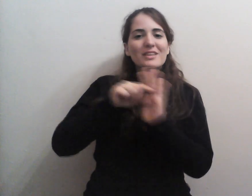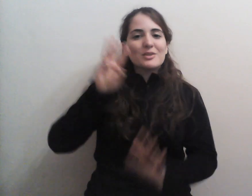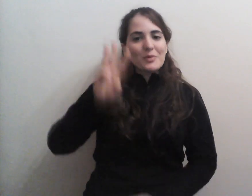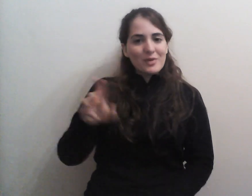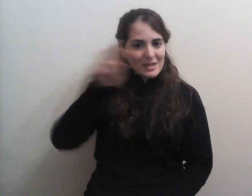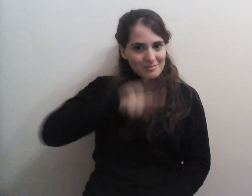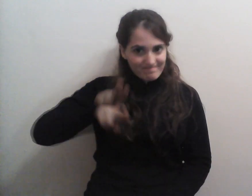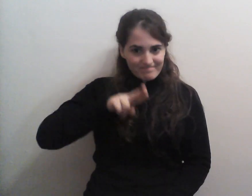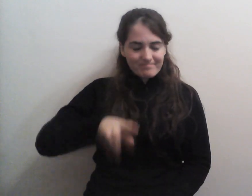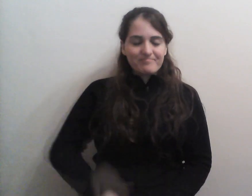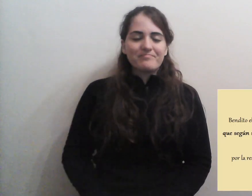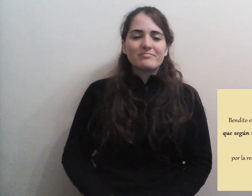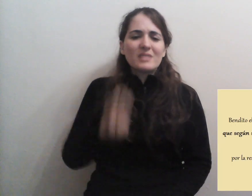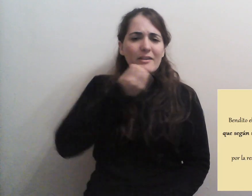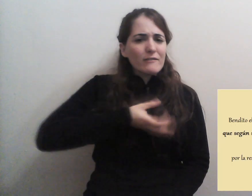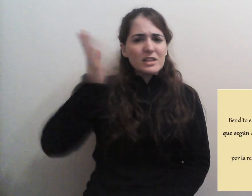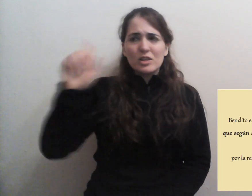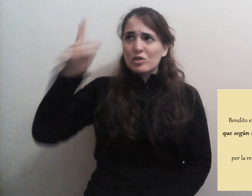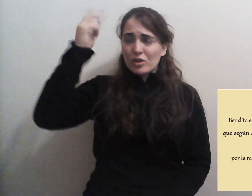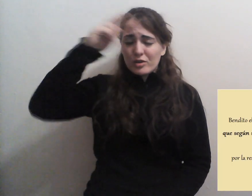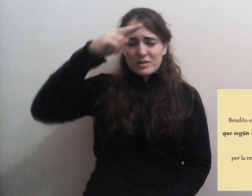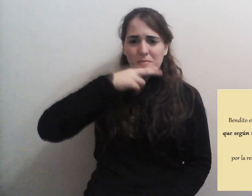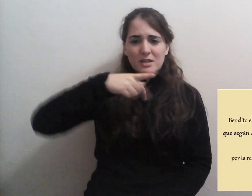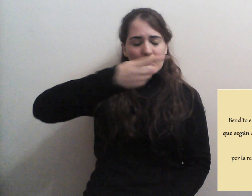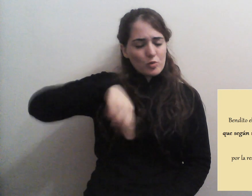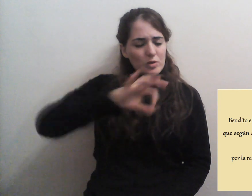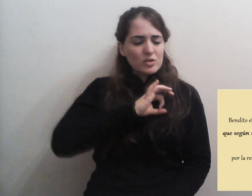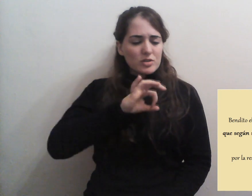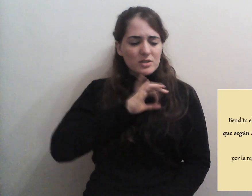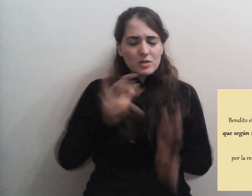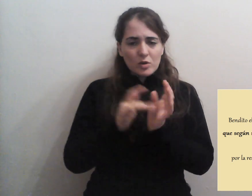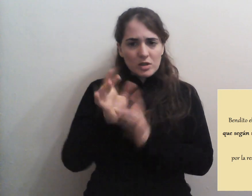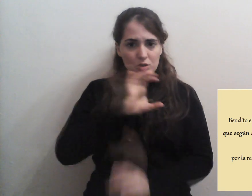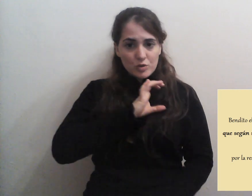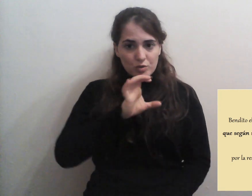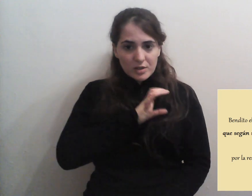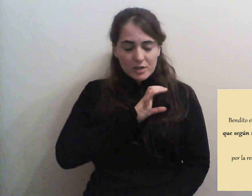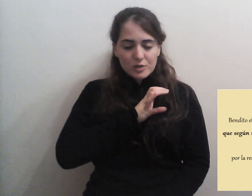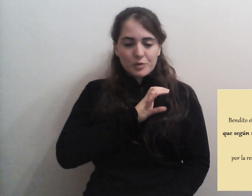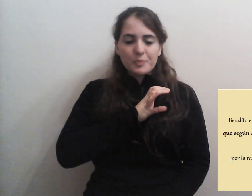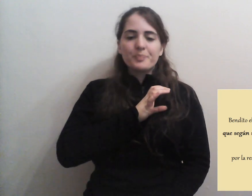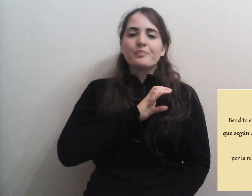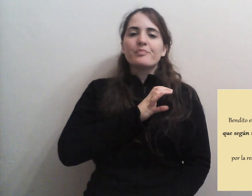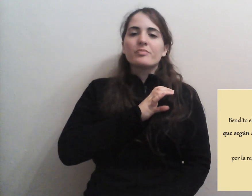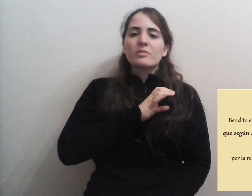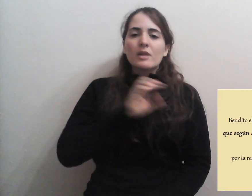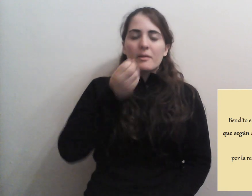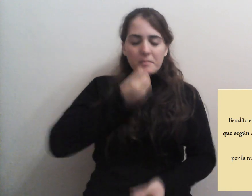Bendito Dios y Padre de nuestro Señor Jesucristo. Fuera de Jesucristo no es nuestro Padre. Bendito Dios y Padre de nuestro Señor Jesucristo,